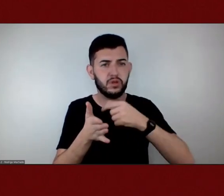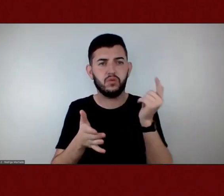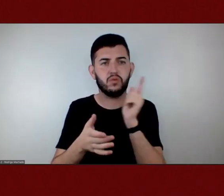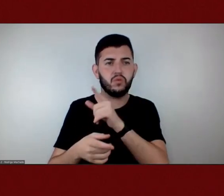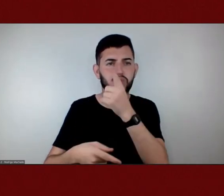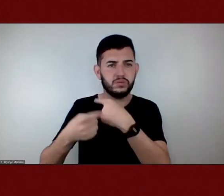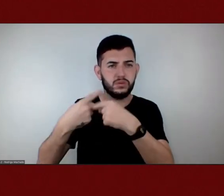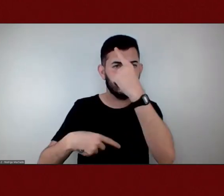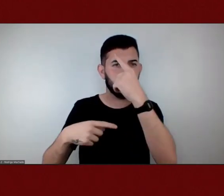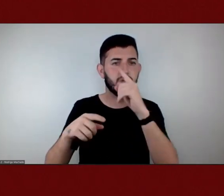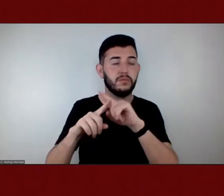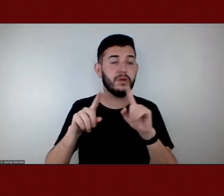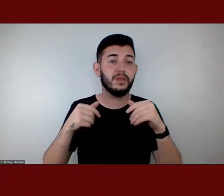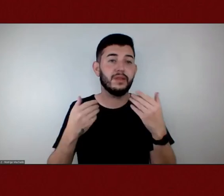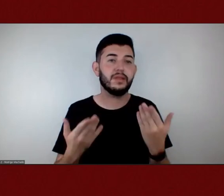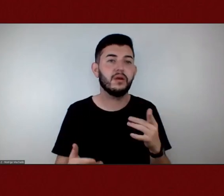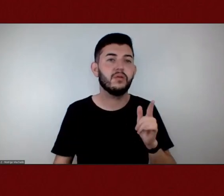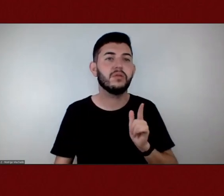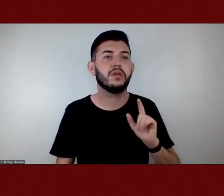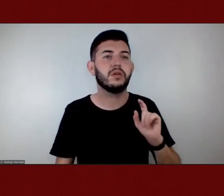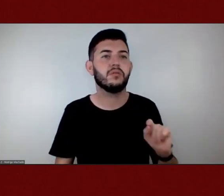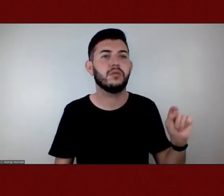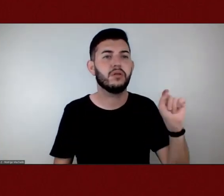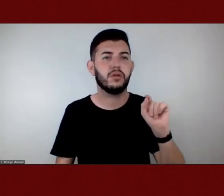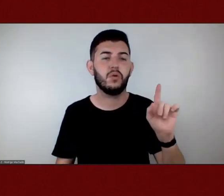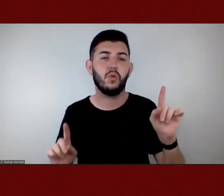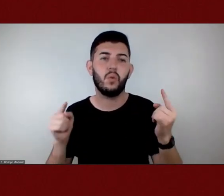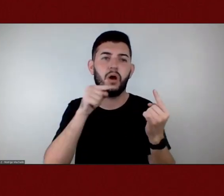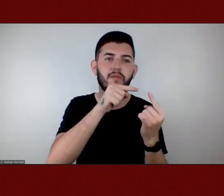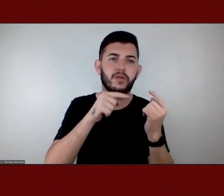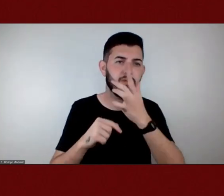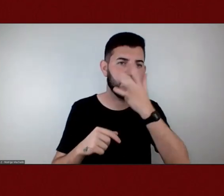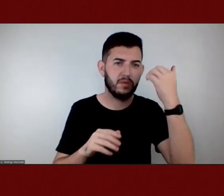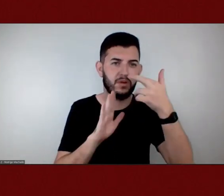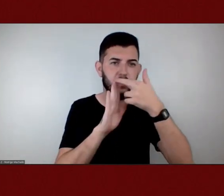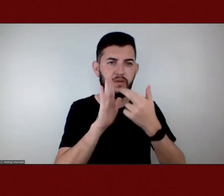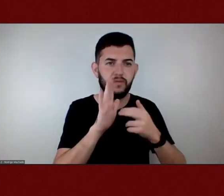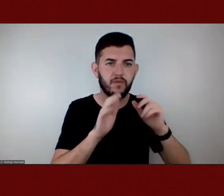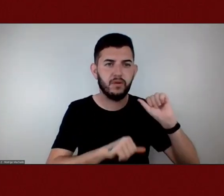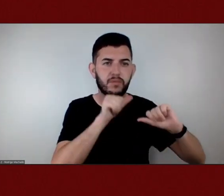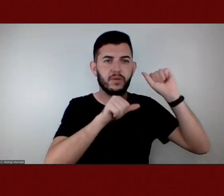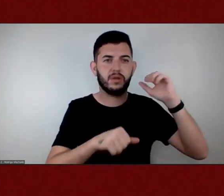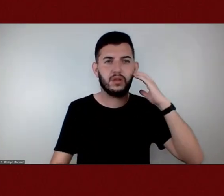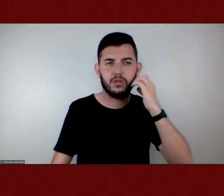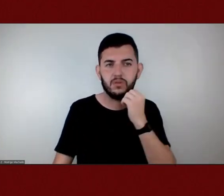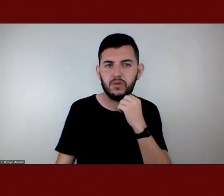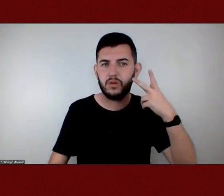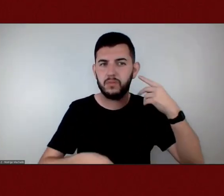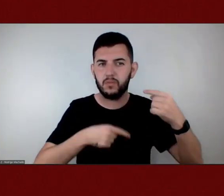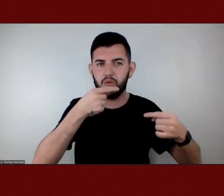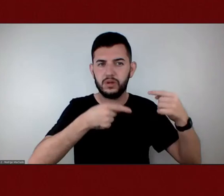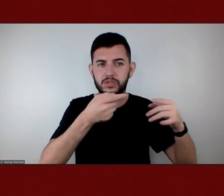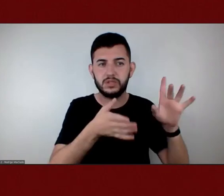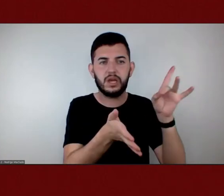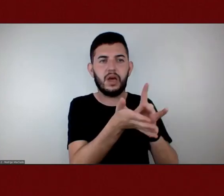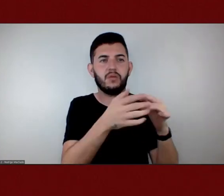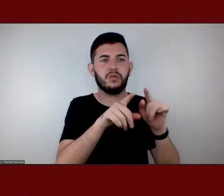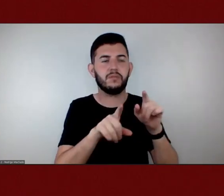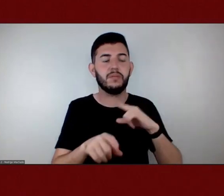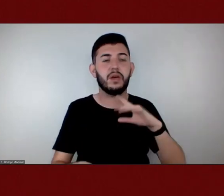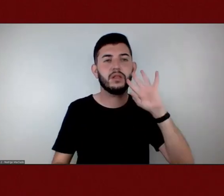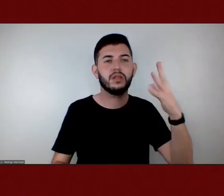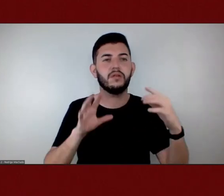alvo invariável eram os reformistas, com sua crescente adesão à política real, à definição de